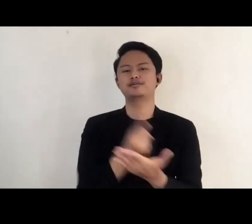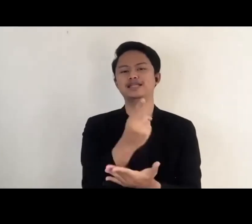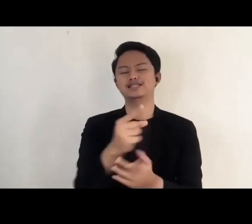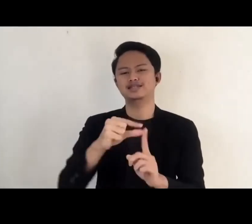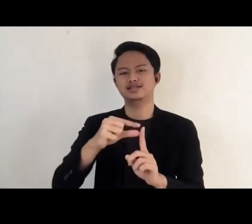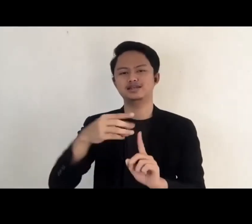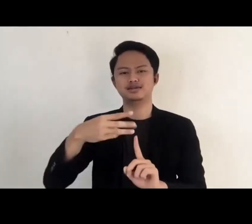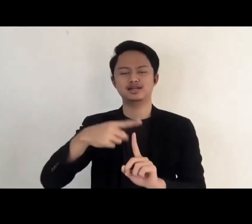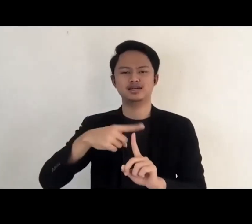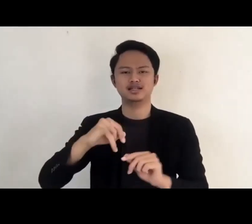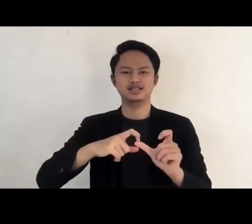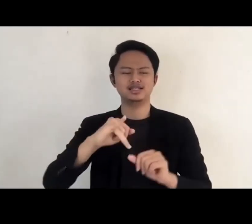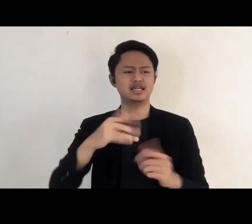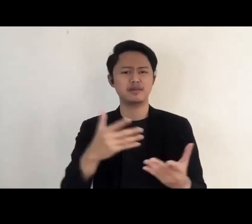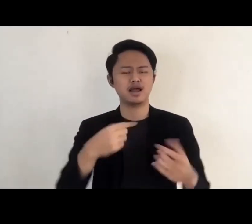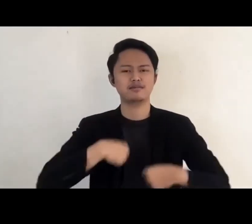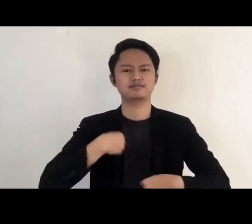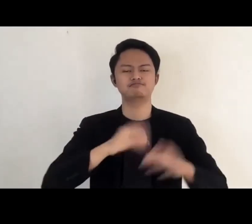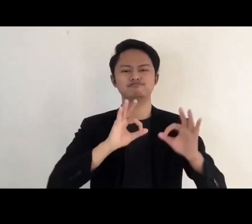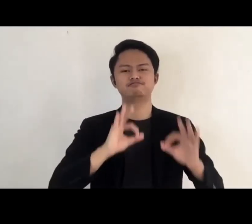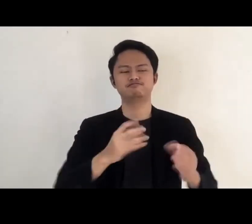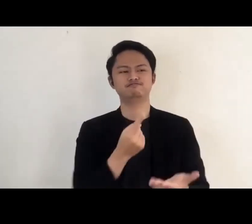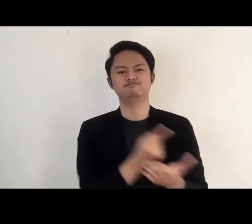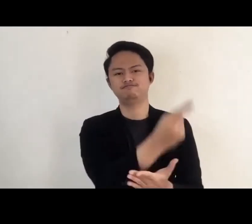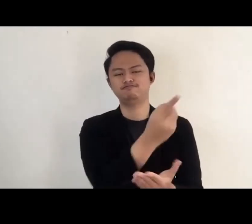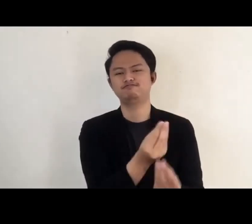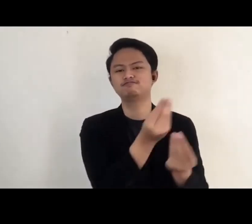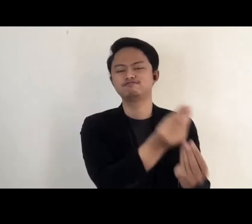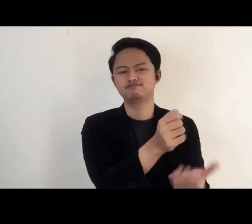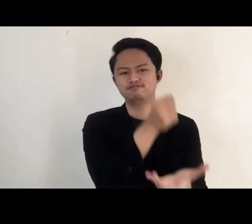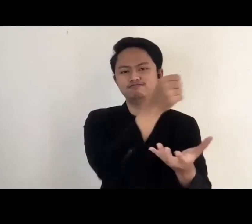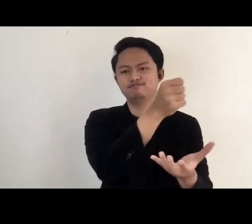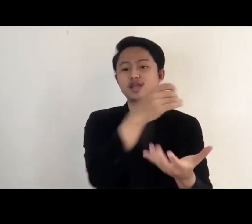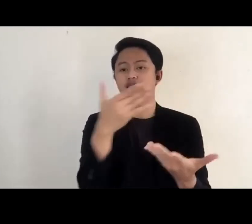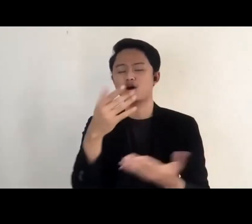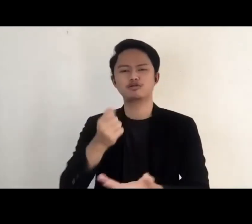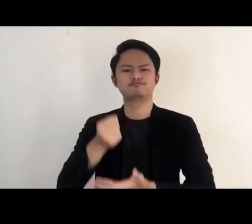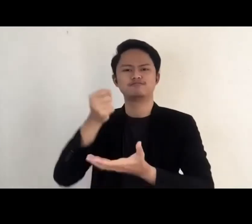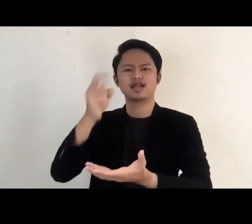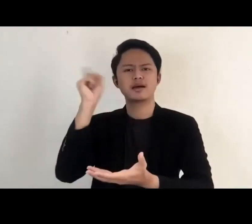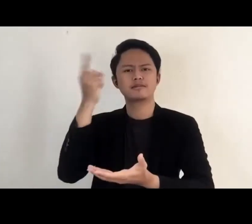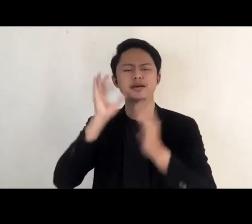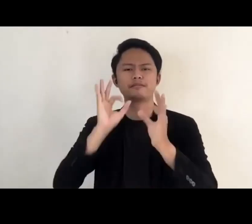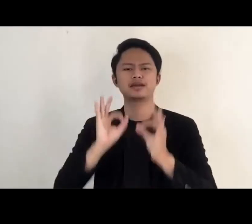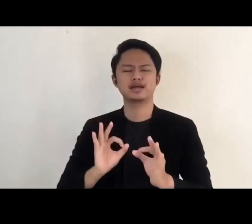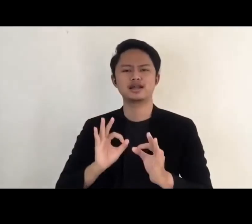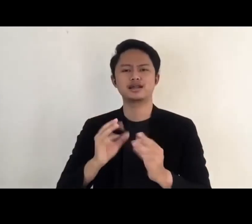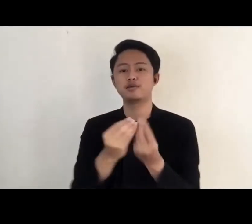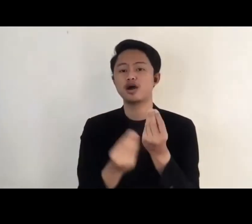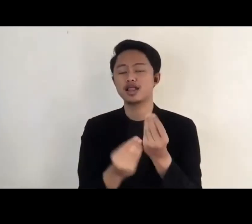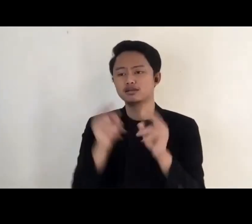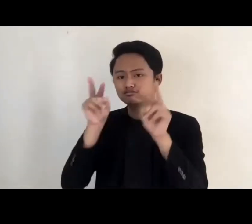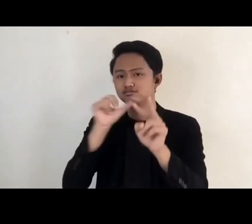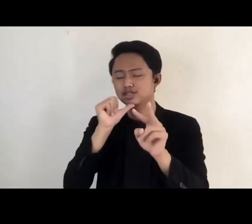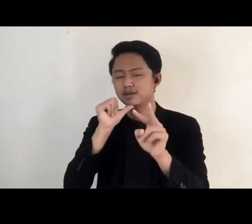Kemendikbudristek dan serah terima bantuan belajar secara simbolis kepada Dinas Pendidikan Kabupaten disaksikan oleh perwakilan